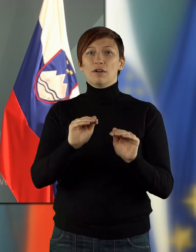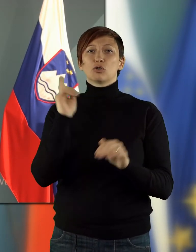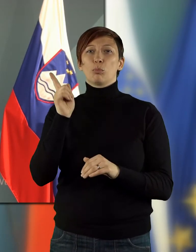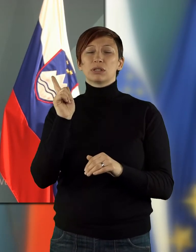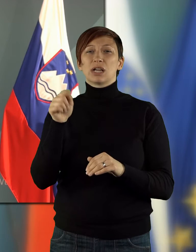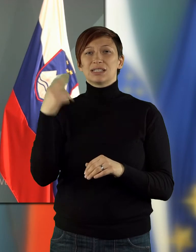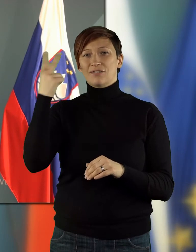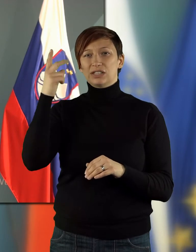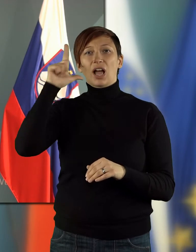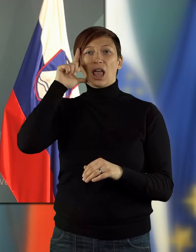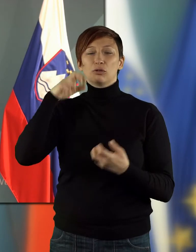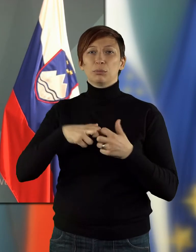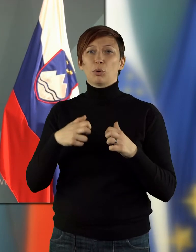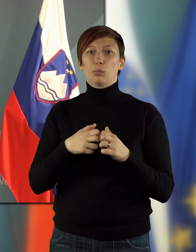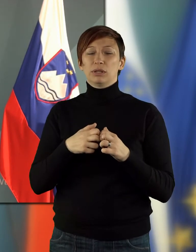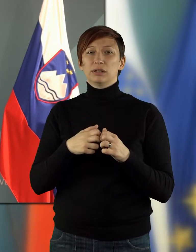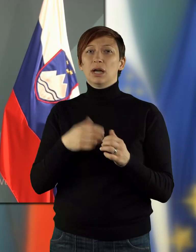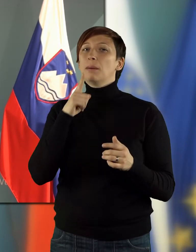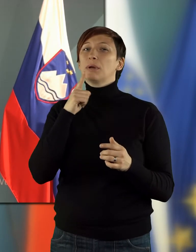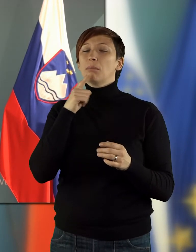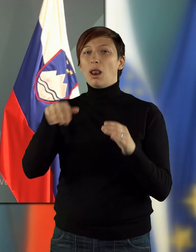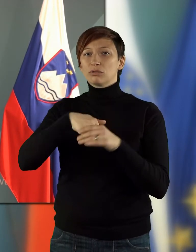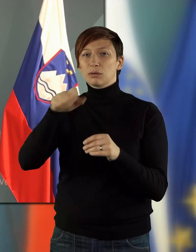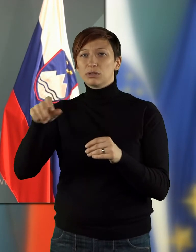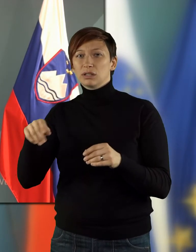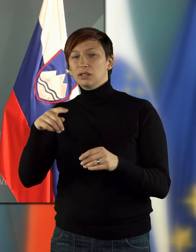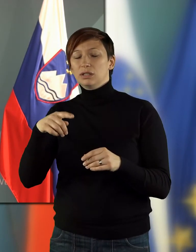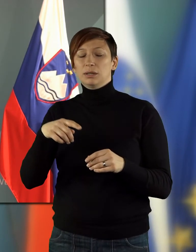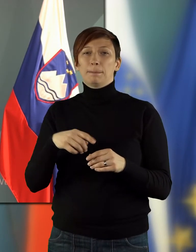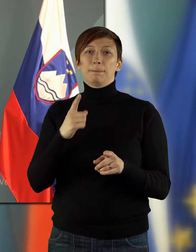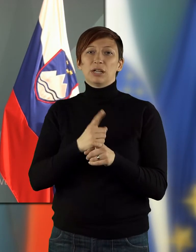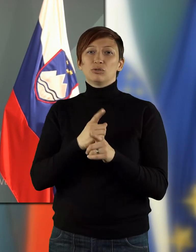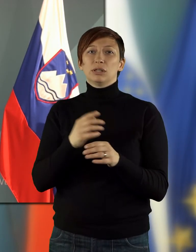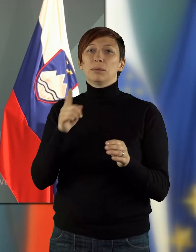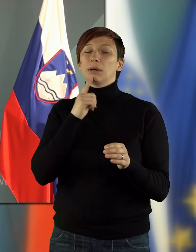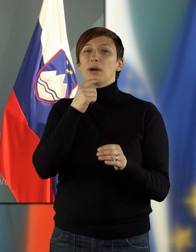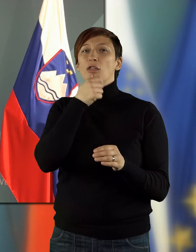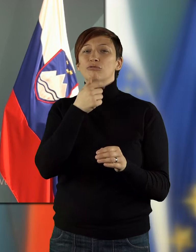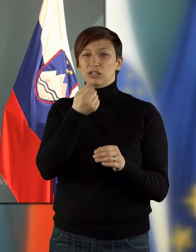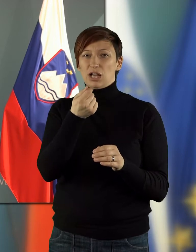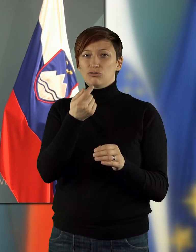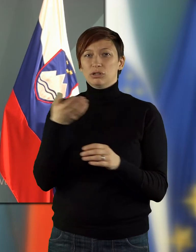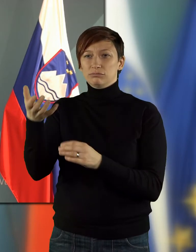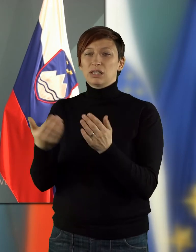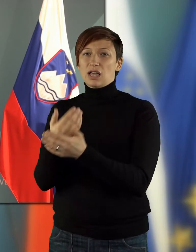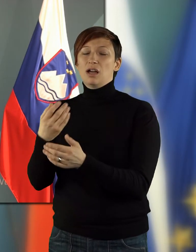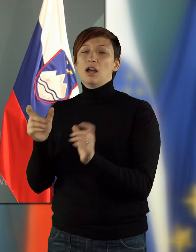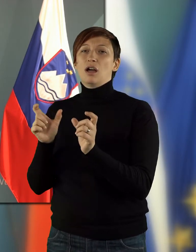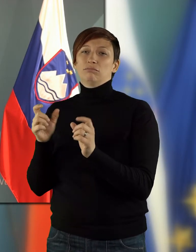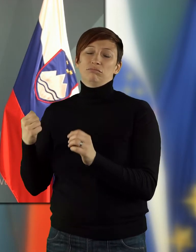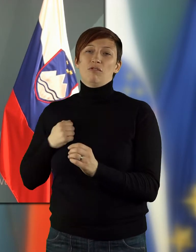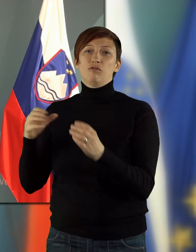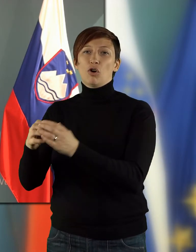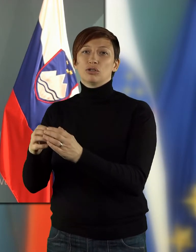varnost opozarjajo, da je seveda glavni problem kadrovska podhranjenost, pa tudi premajhni finančni prihodki za vojsko. Zanima